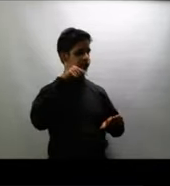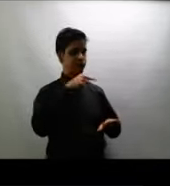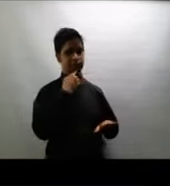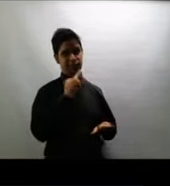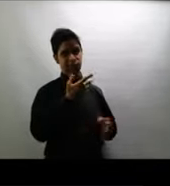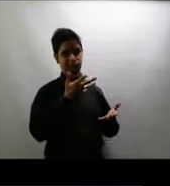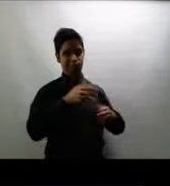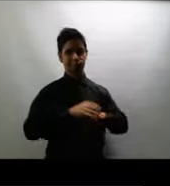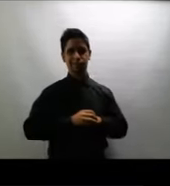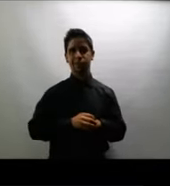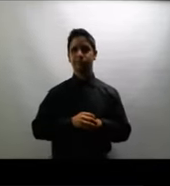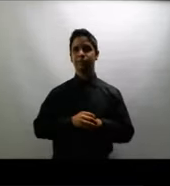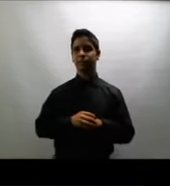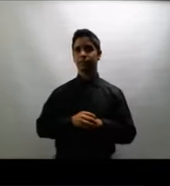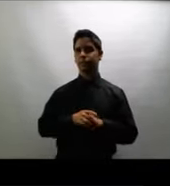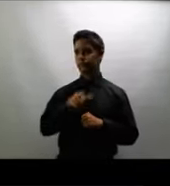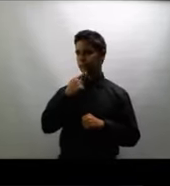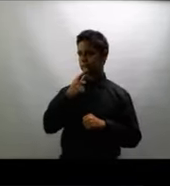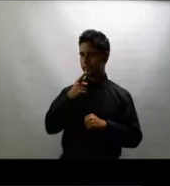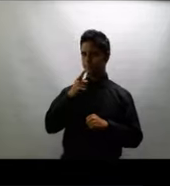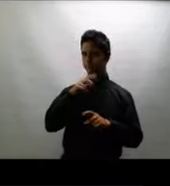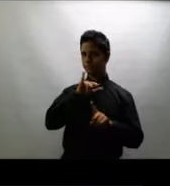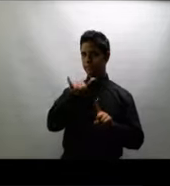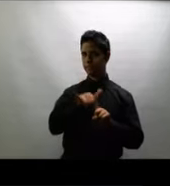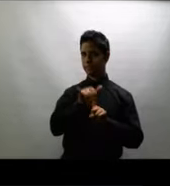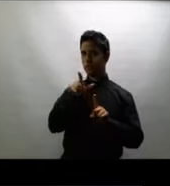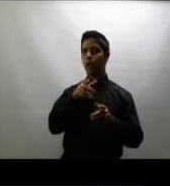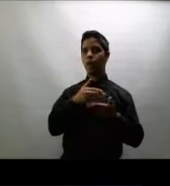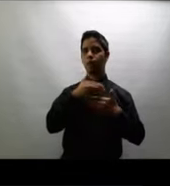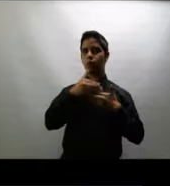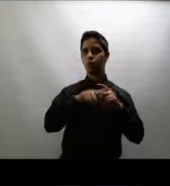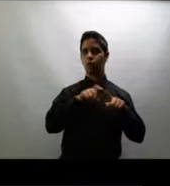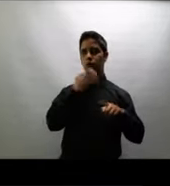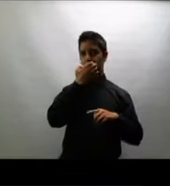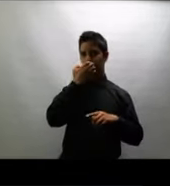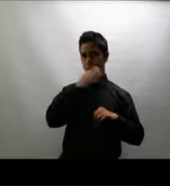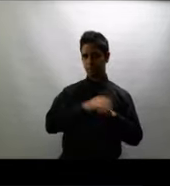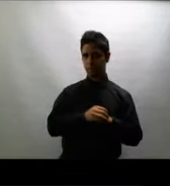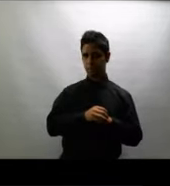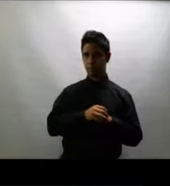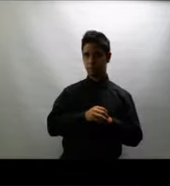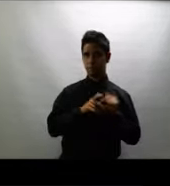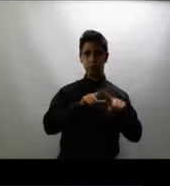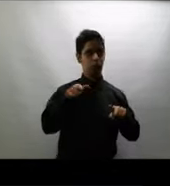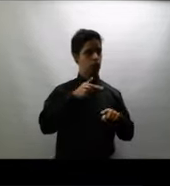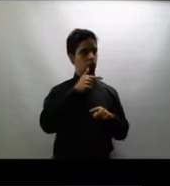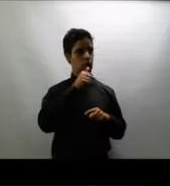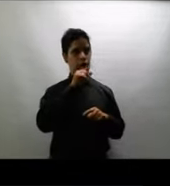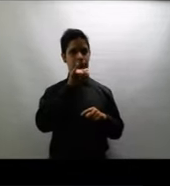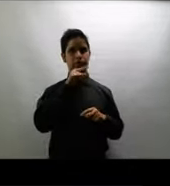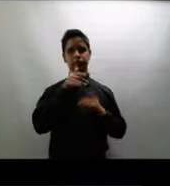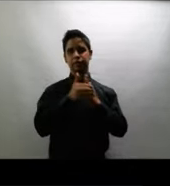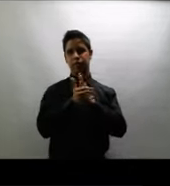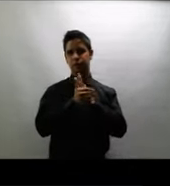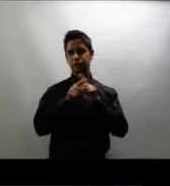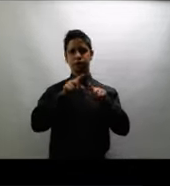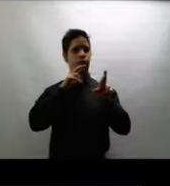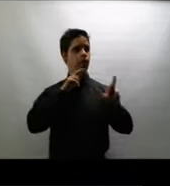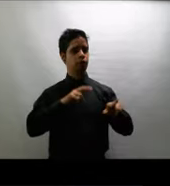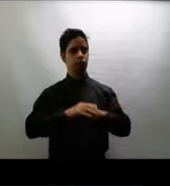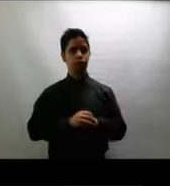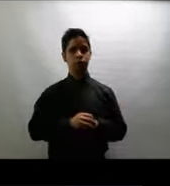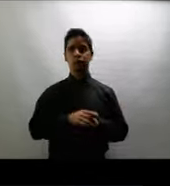implicado en la analogía. Decide vengarse en el próximo examen, pero Gandhi responde a las preguntas con brillantez. Entonces le dice: